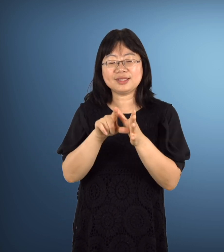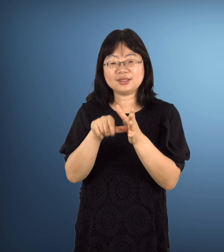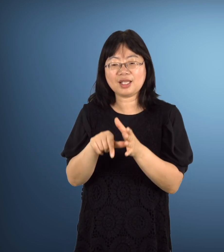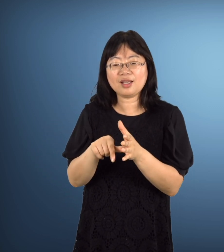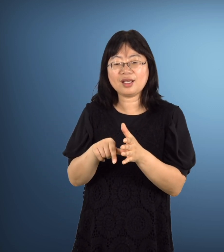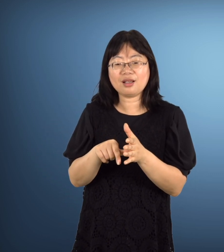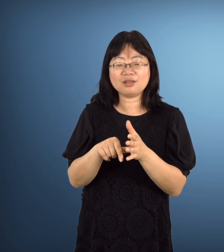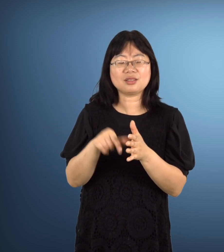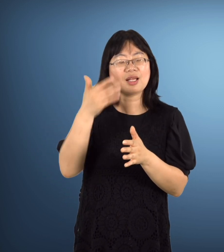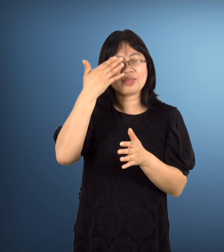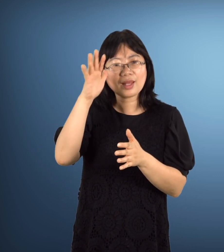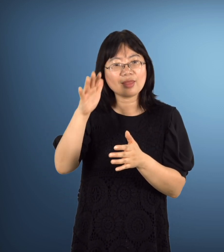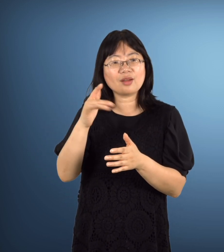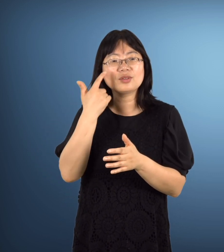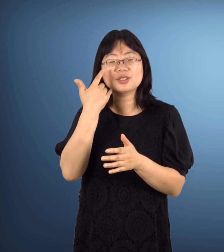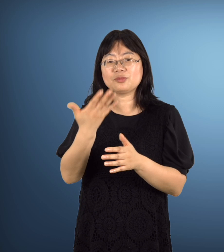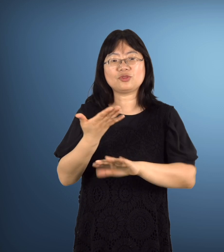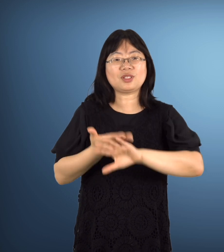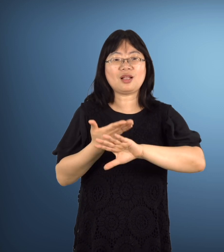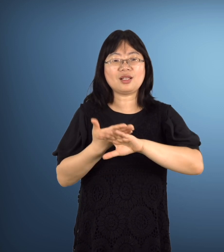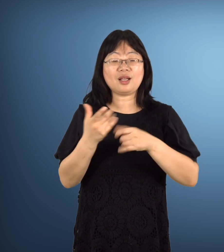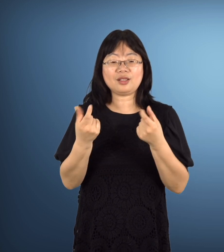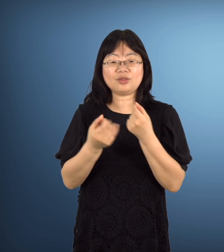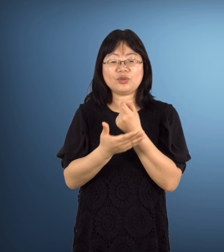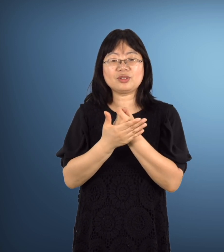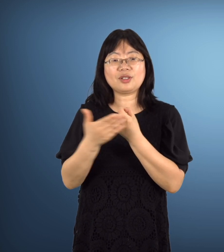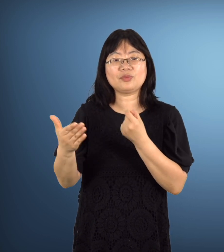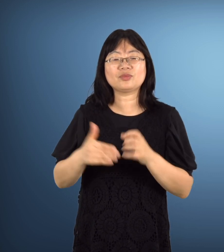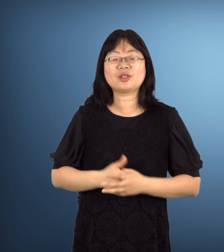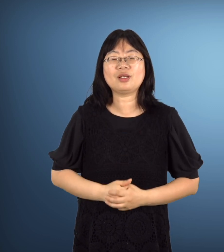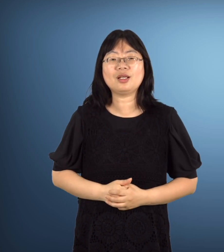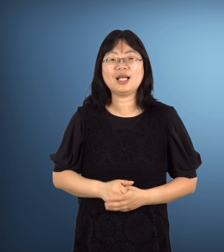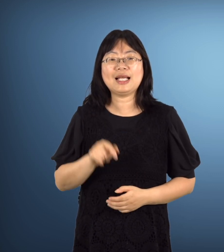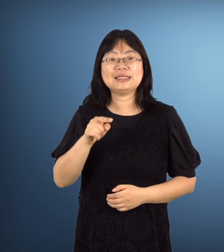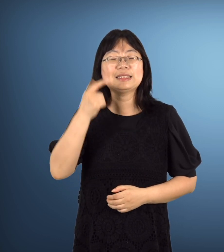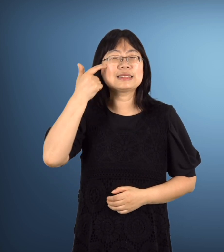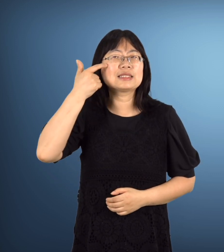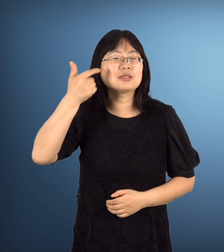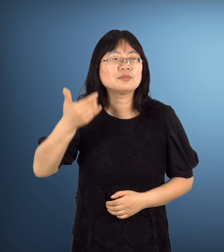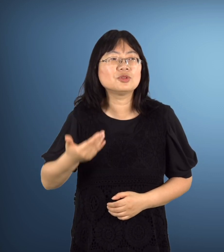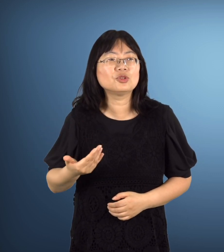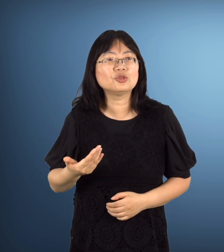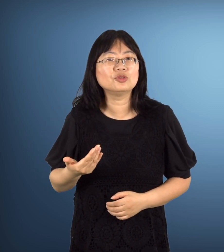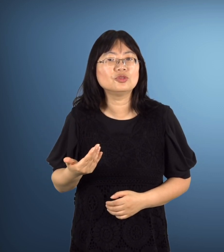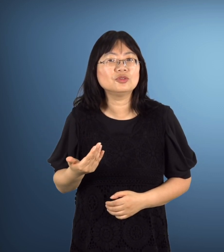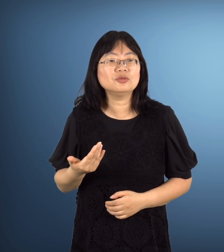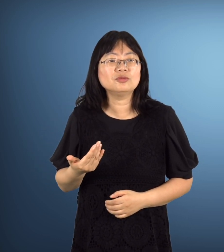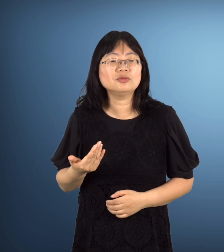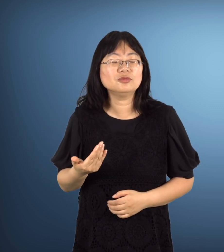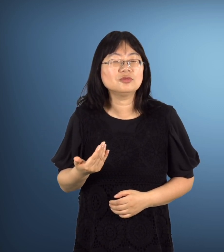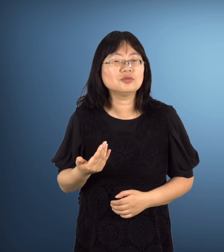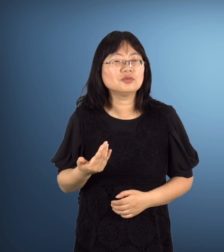시대에는 전혀 낯선 질문이 아닙니다. 그래서 이 질문이